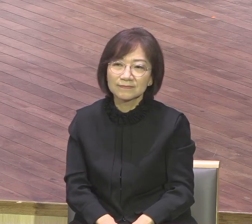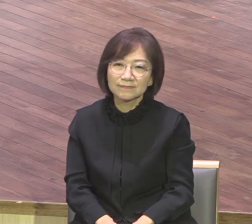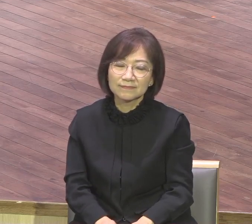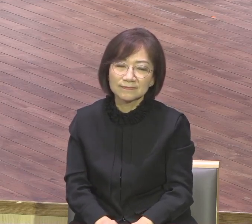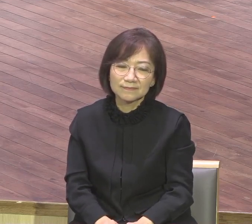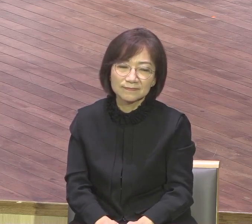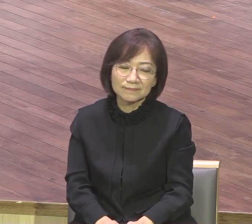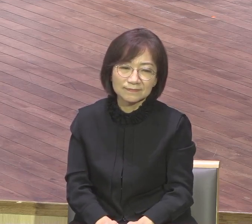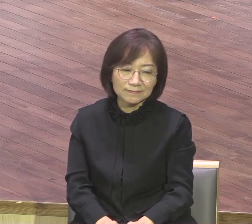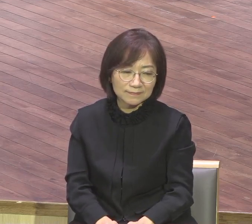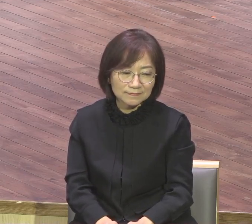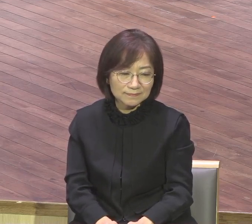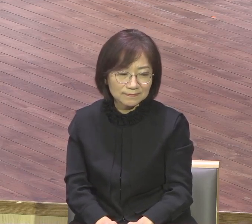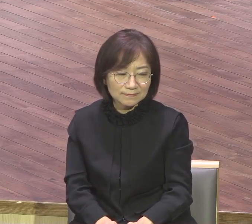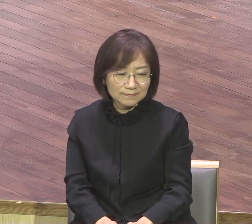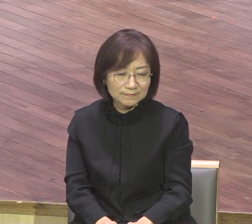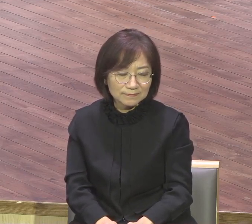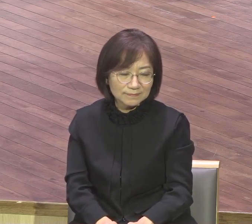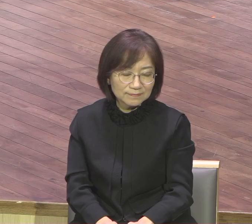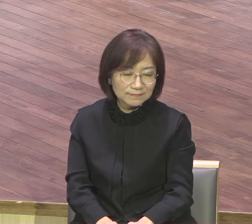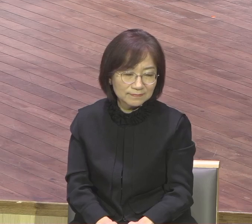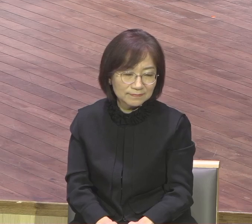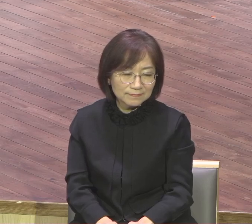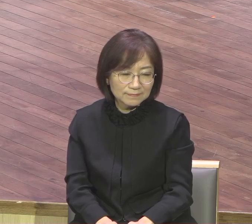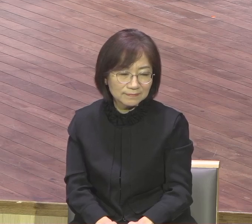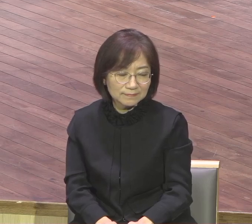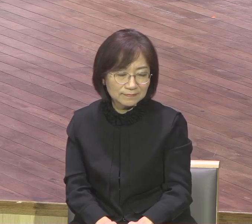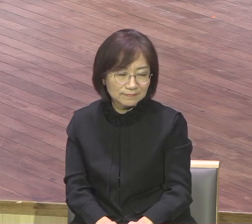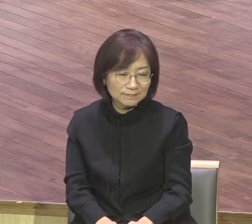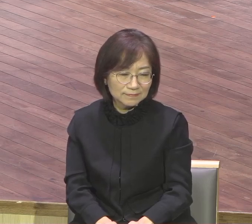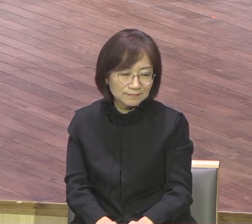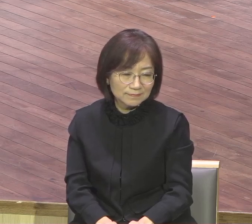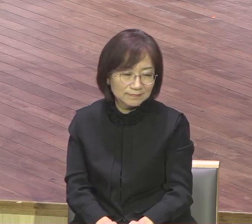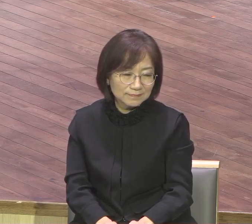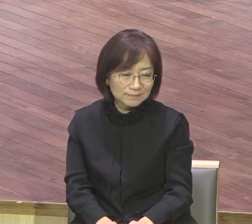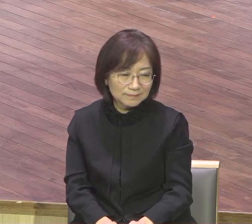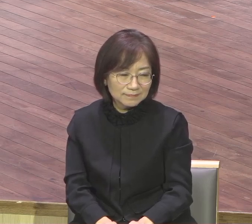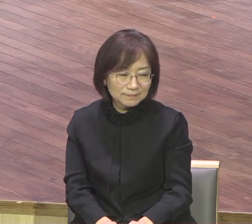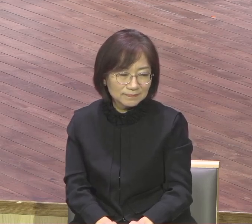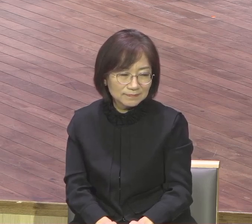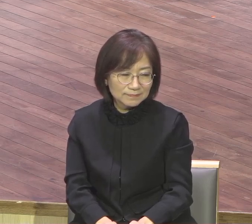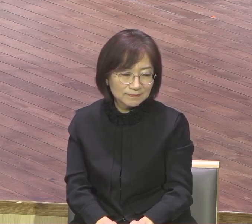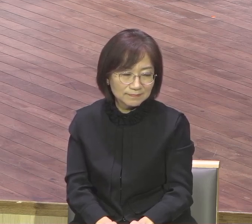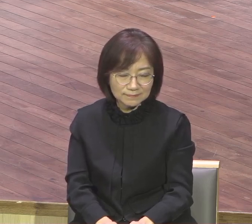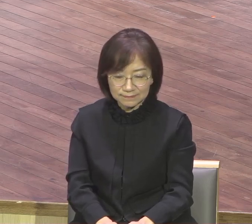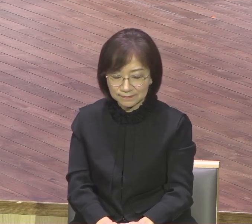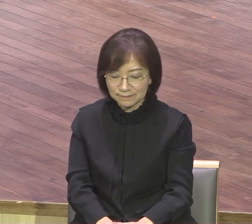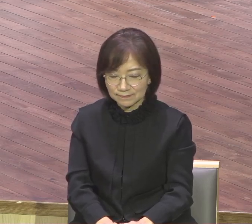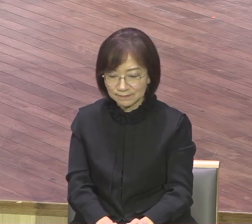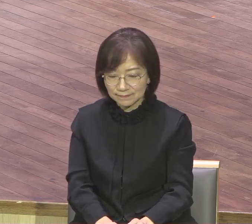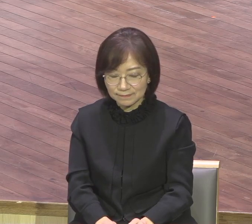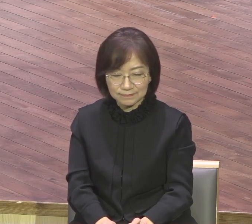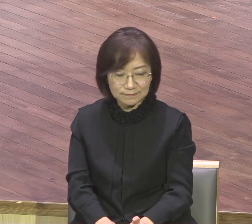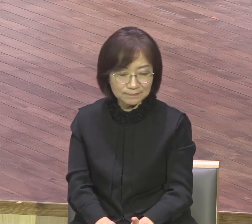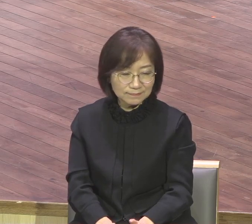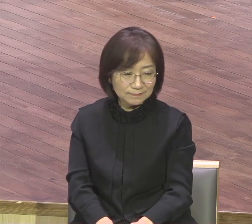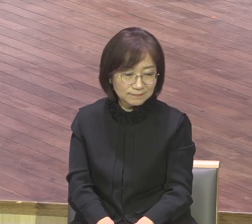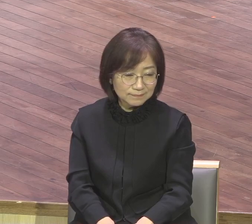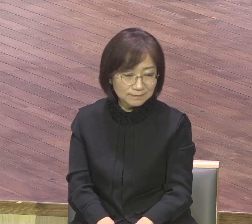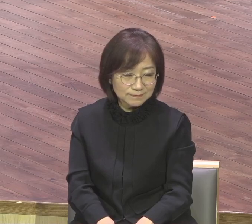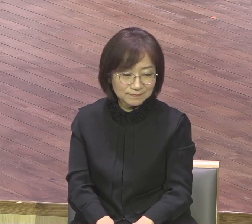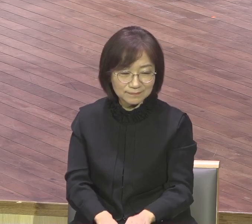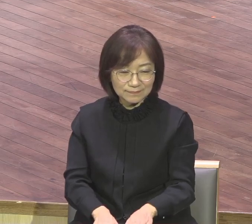combatiendo juntamente conmigo en el Evangelio con claramente también los demás colaboradores míos cuyos nombres estén en el libro de la vida.